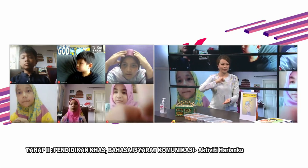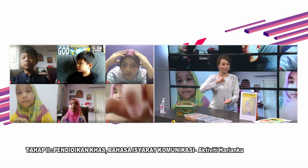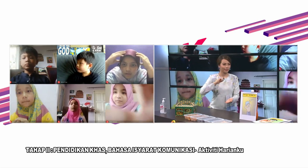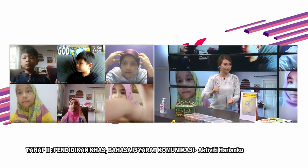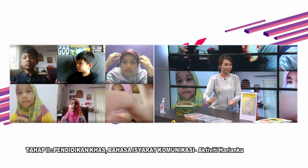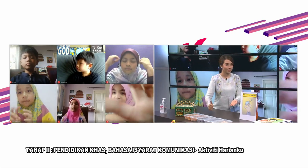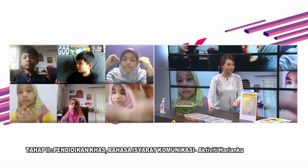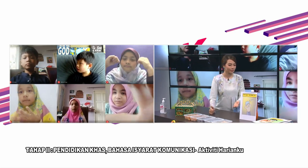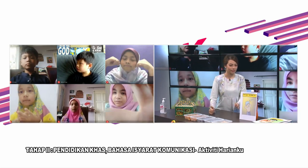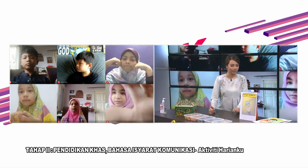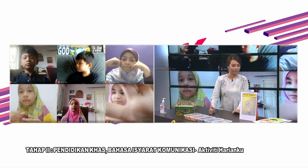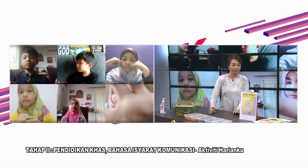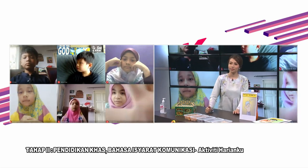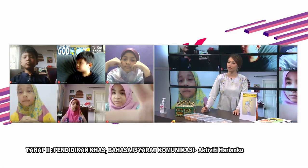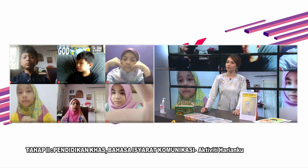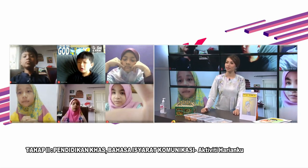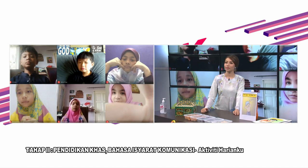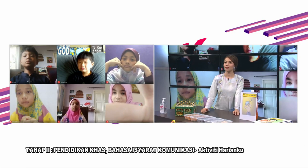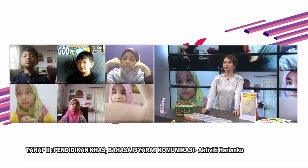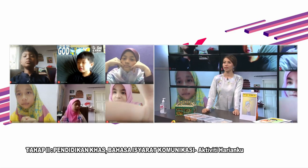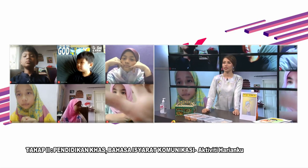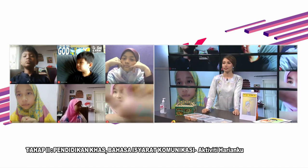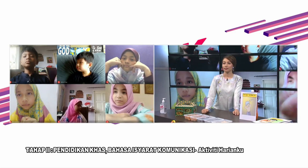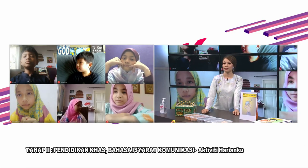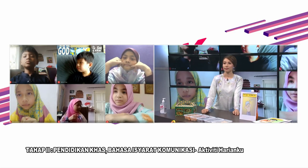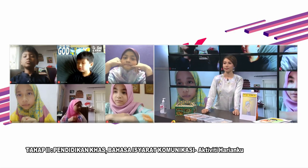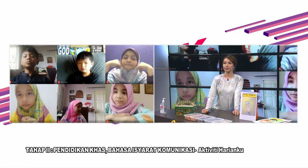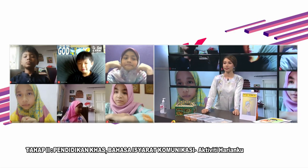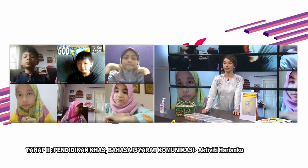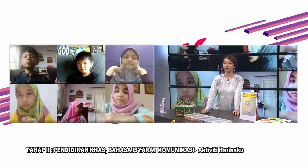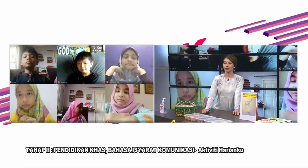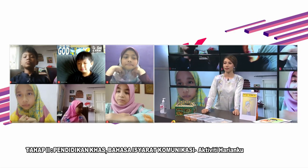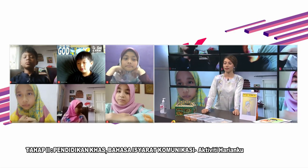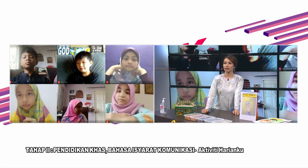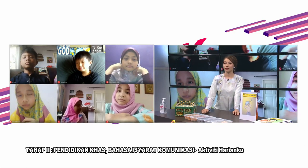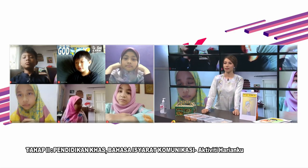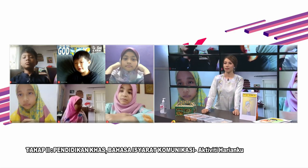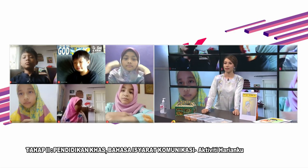Diri. Okey, cuba. Akifah, cuba Akifah. Mic.